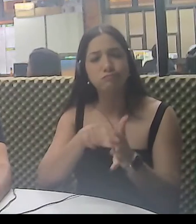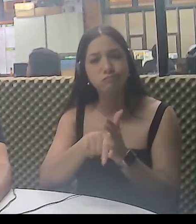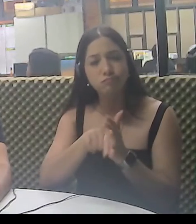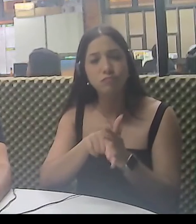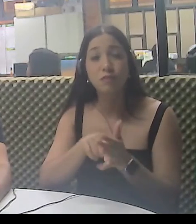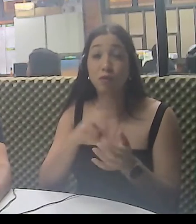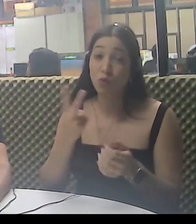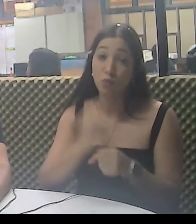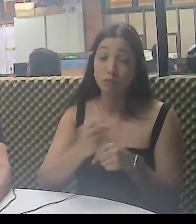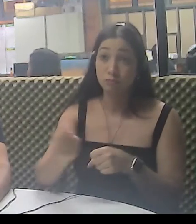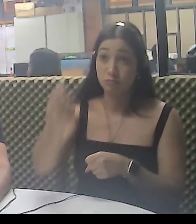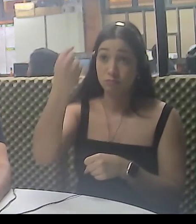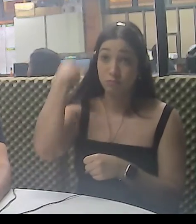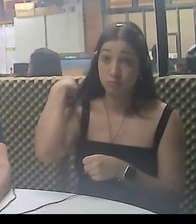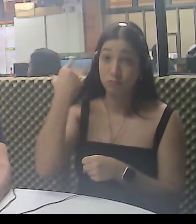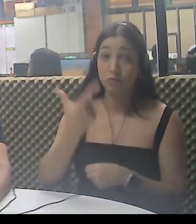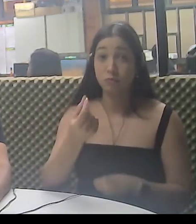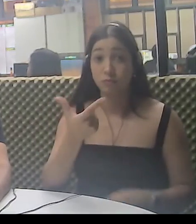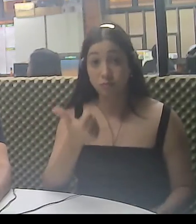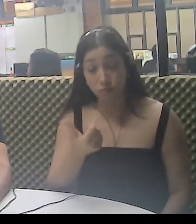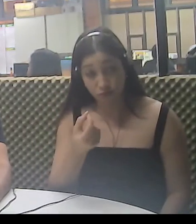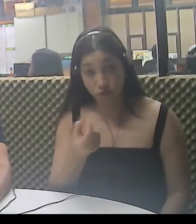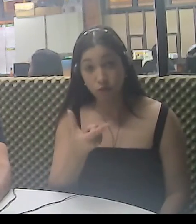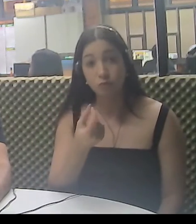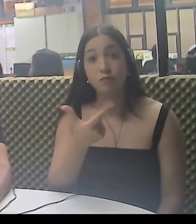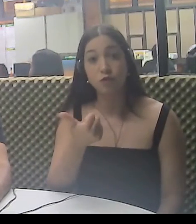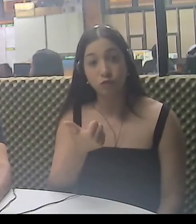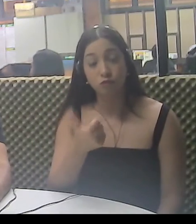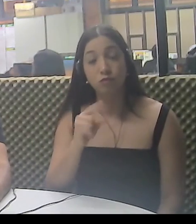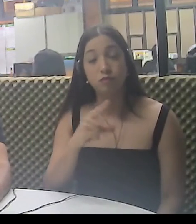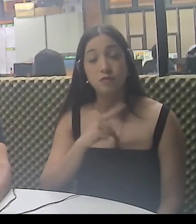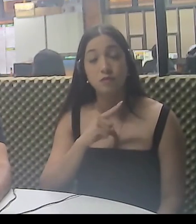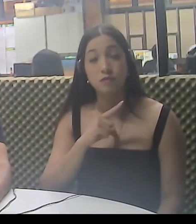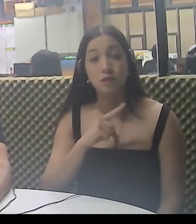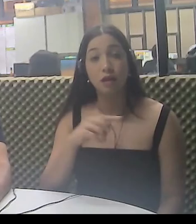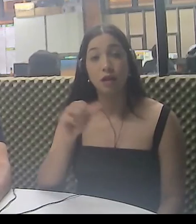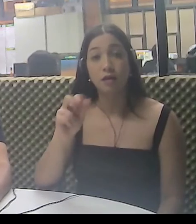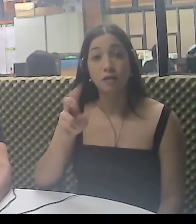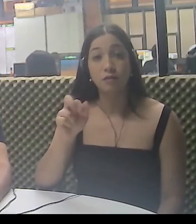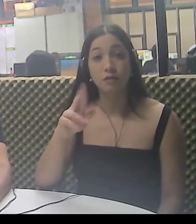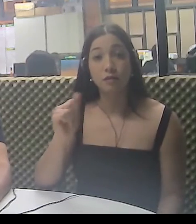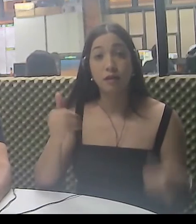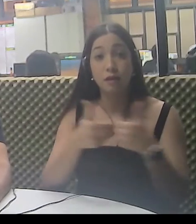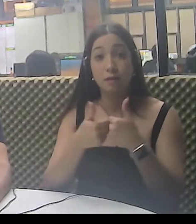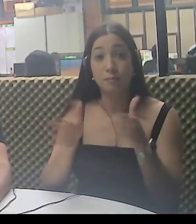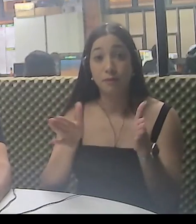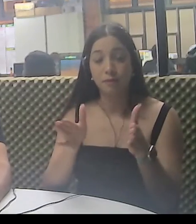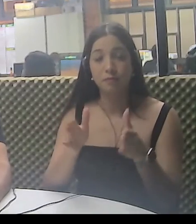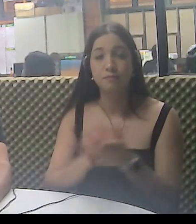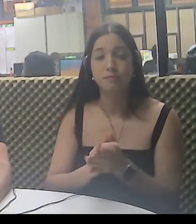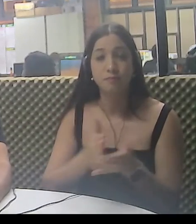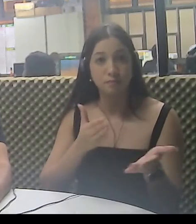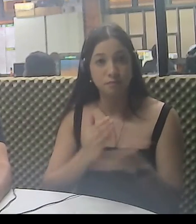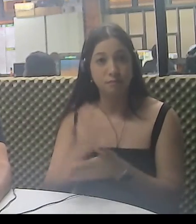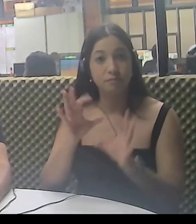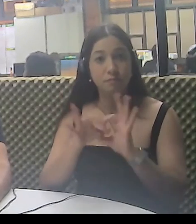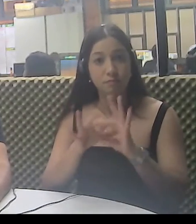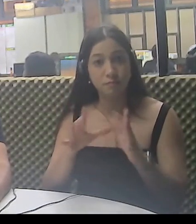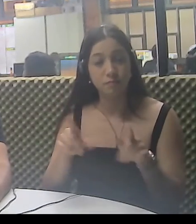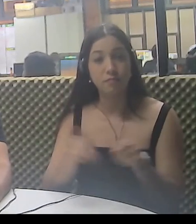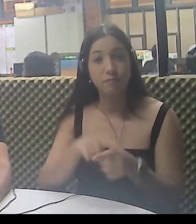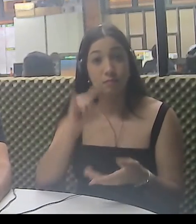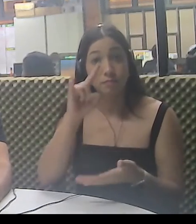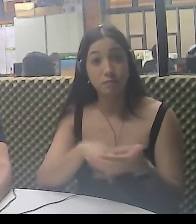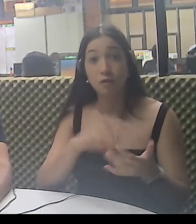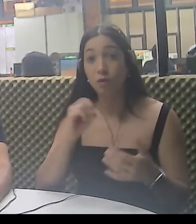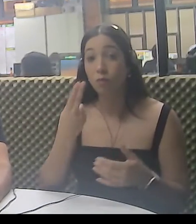Nos últimos 2 anos, 2020 e 2021, comprovada por meio de alvarás de funcionamento, permissão de uso, atestado